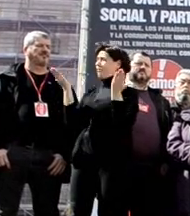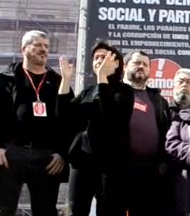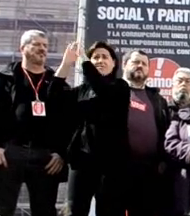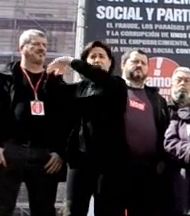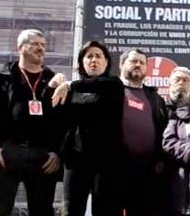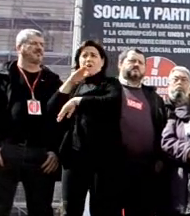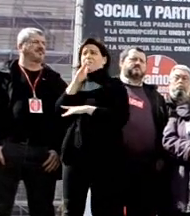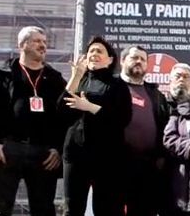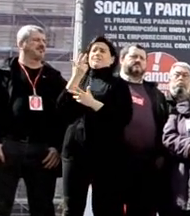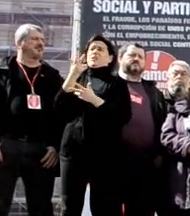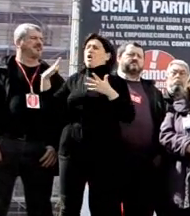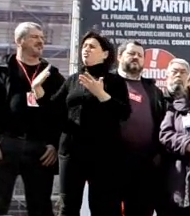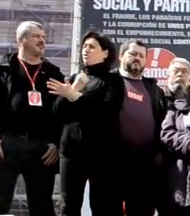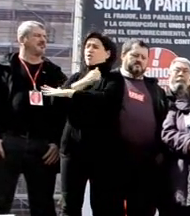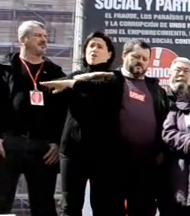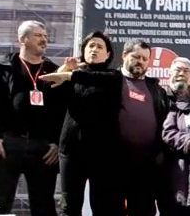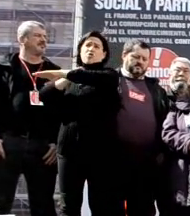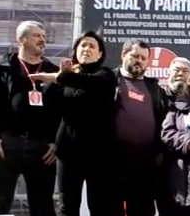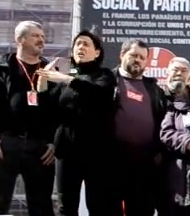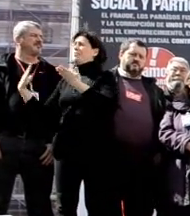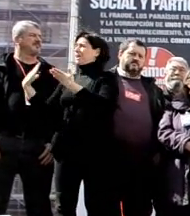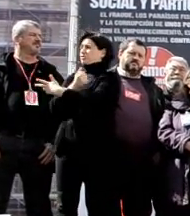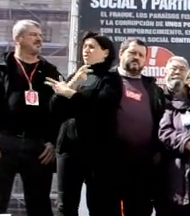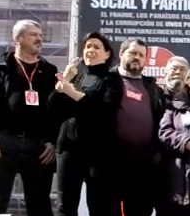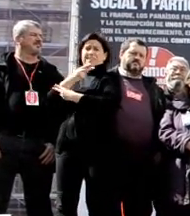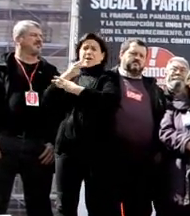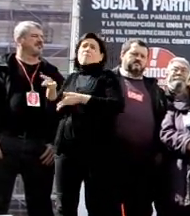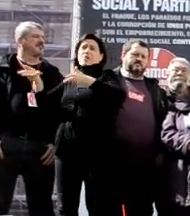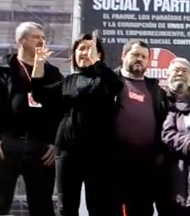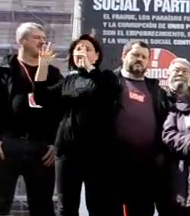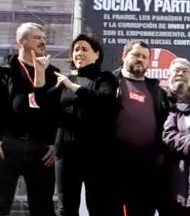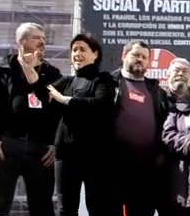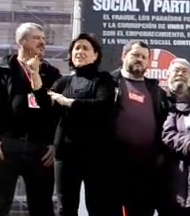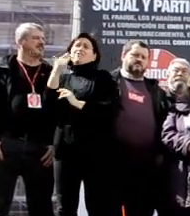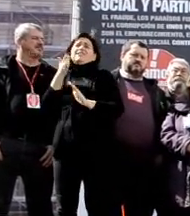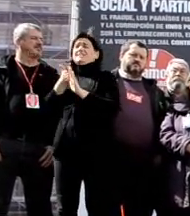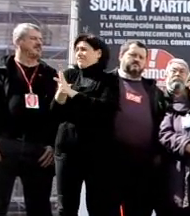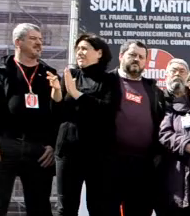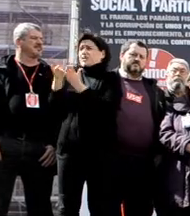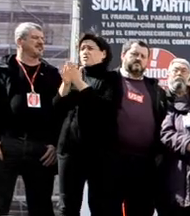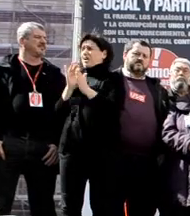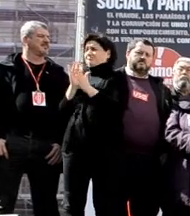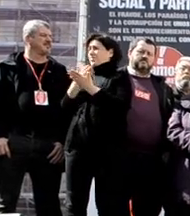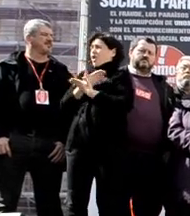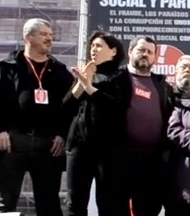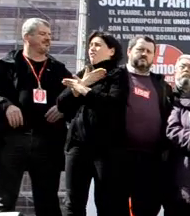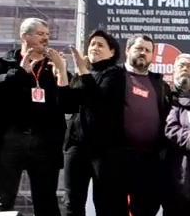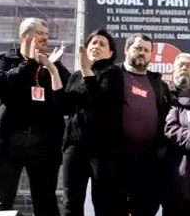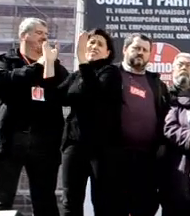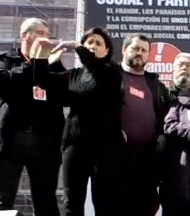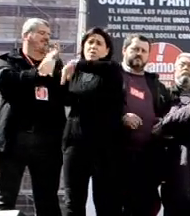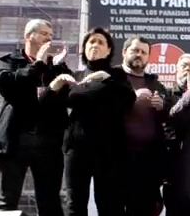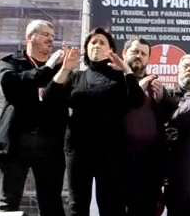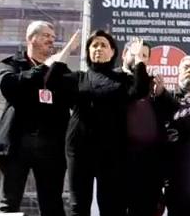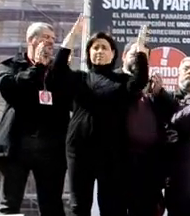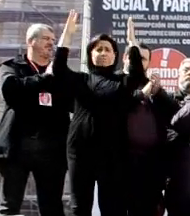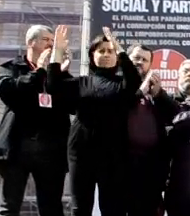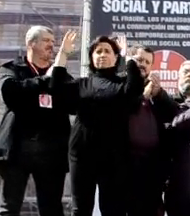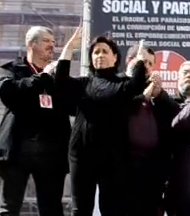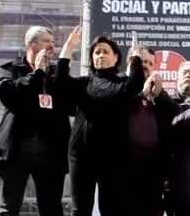democráticas y aceleran el deterioro del entramado institucional que surgió de la transición democrática.